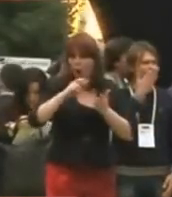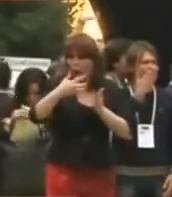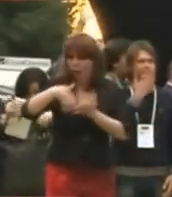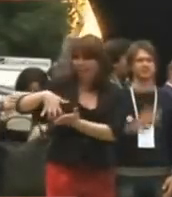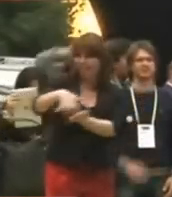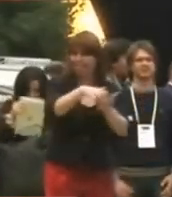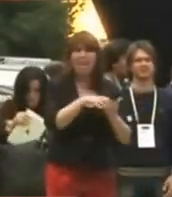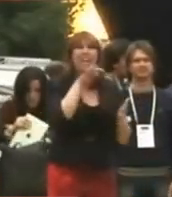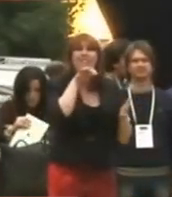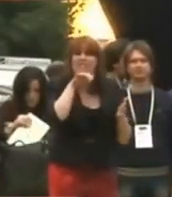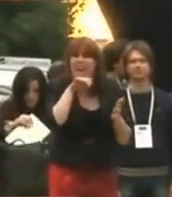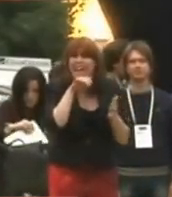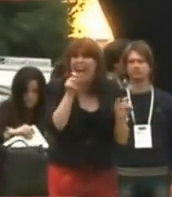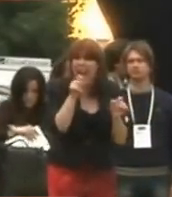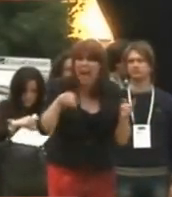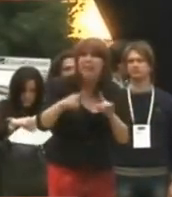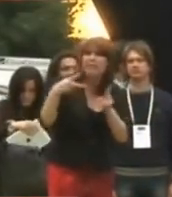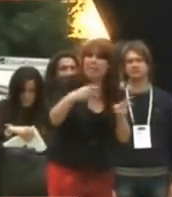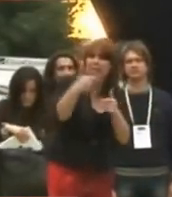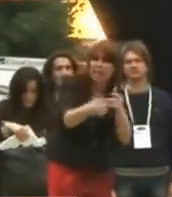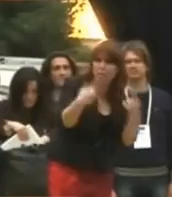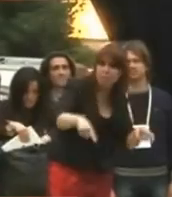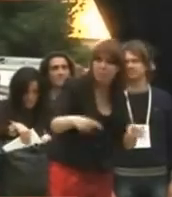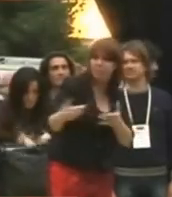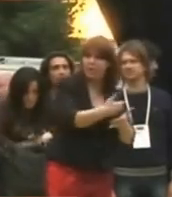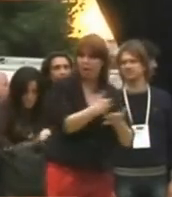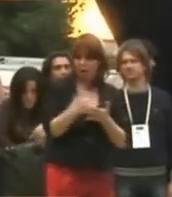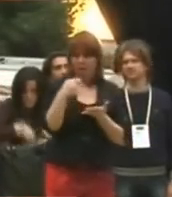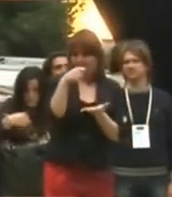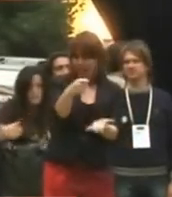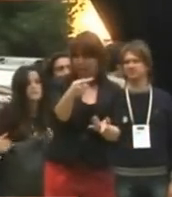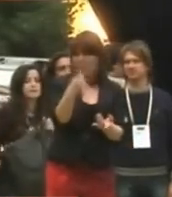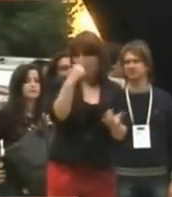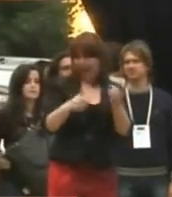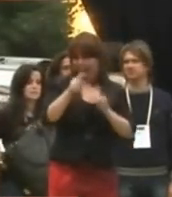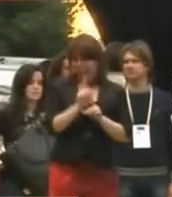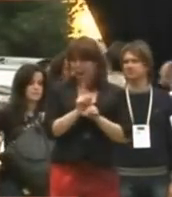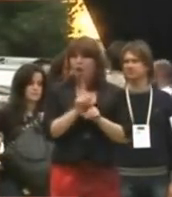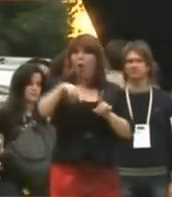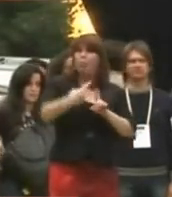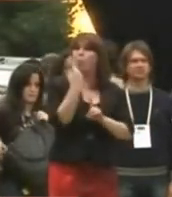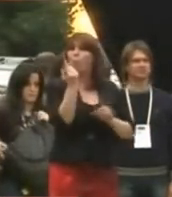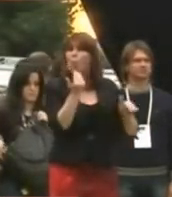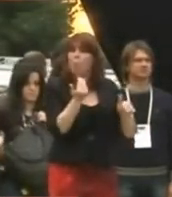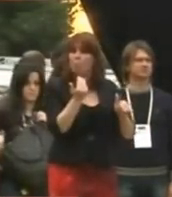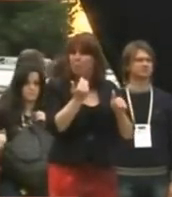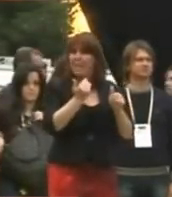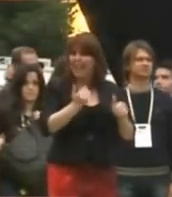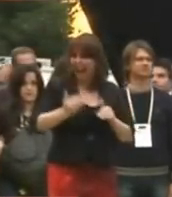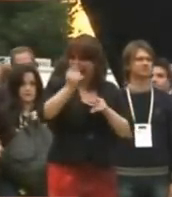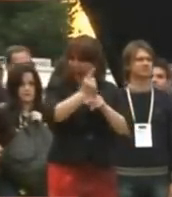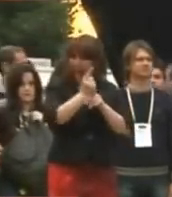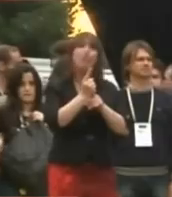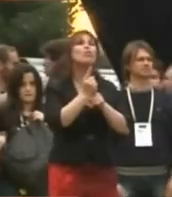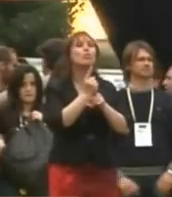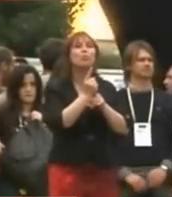soldi dei vecchietti che vogliono terrorizzare. Eppure più di 1 miliardo di euro vanno dati